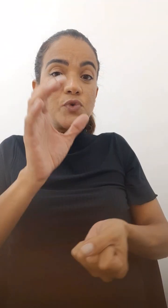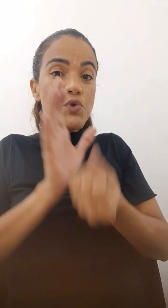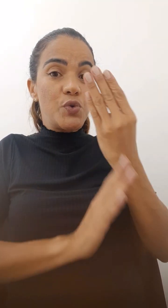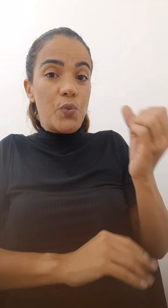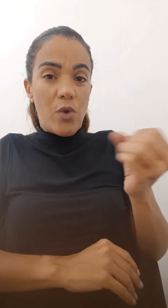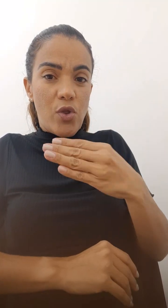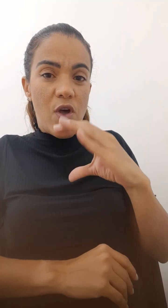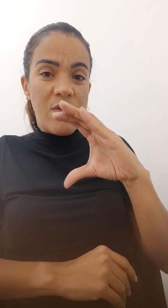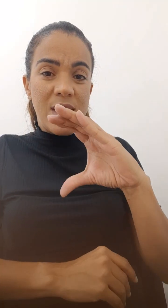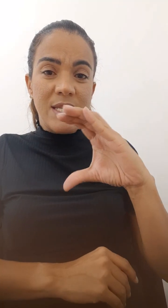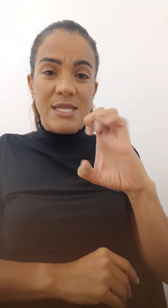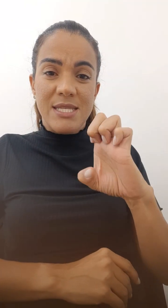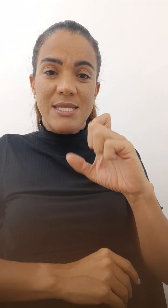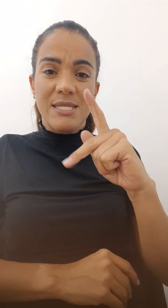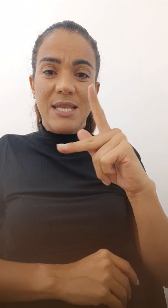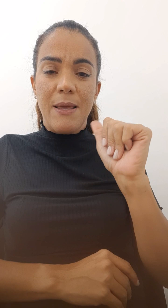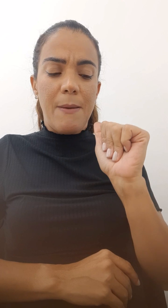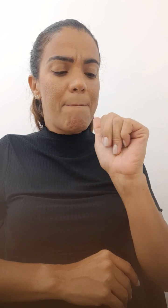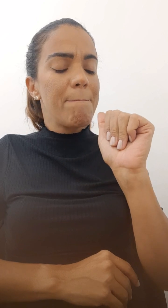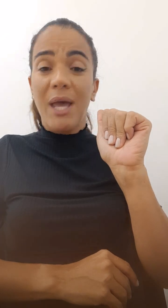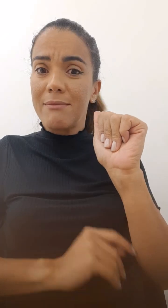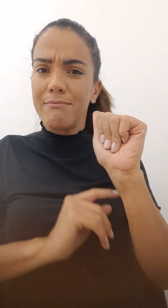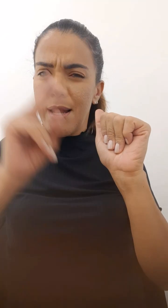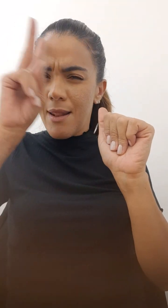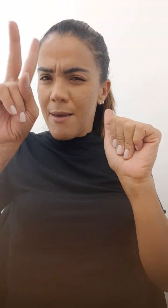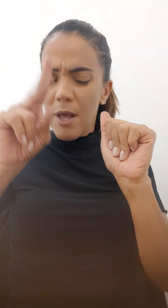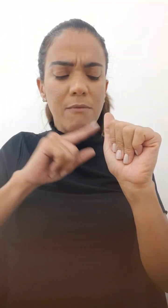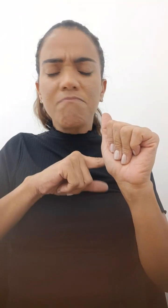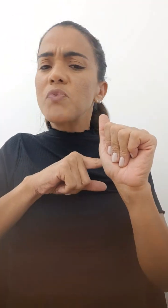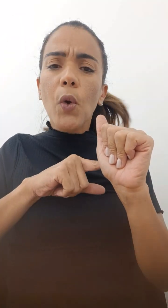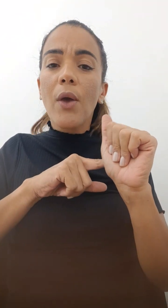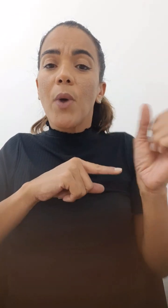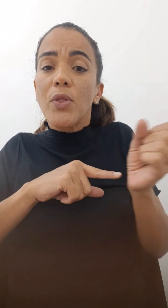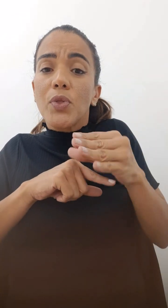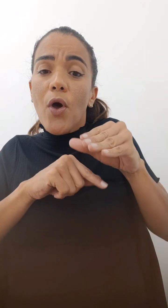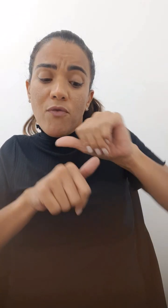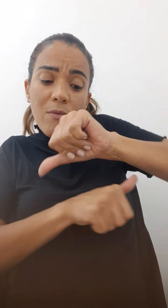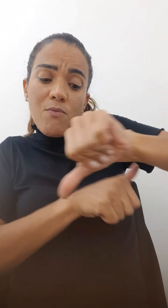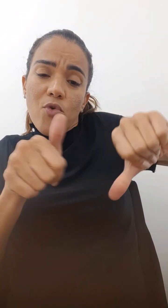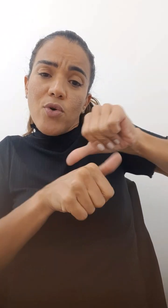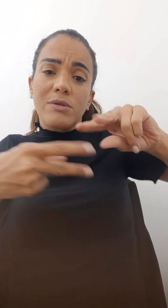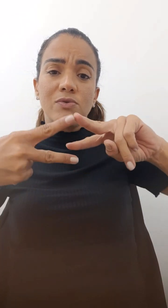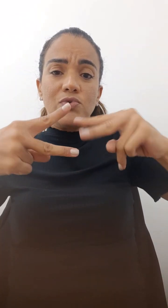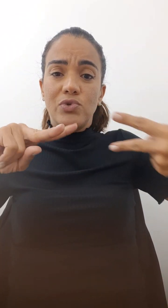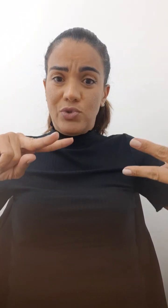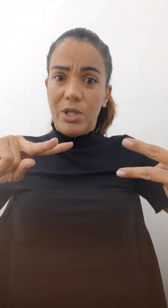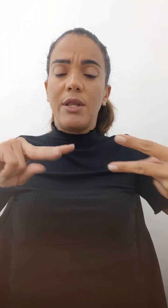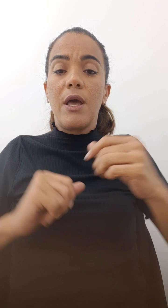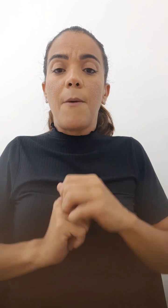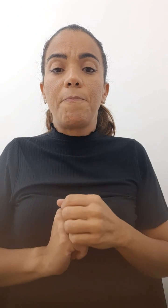em Manaus, onde surgiu uma nova cepa? Vocês lembram disso? É uma mutação do